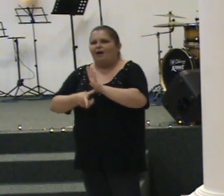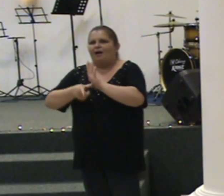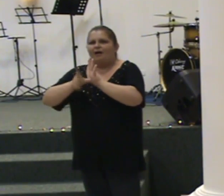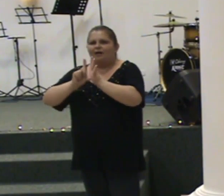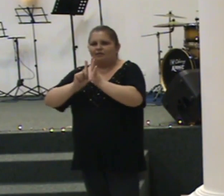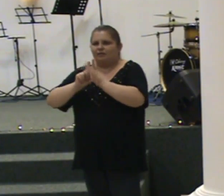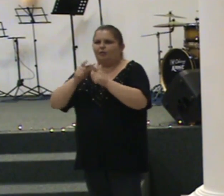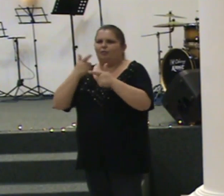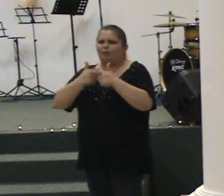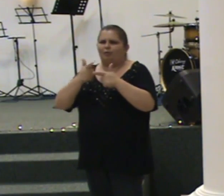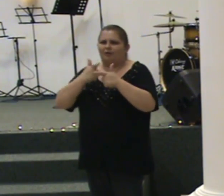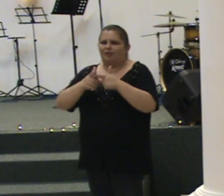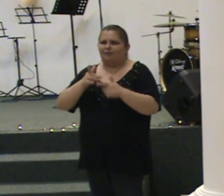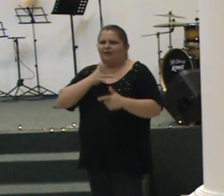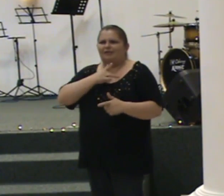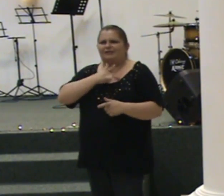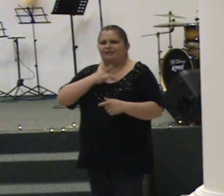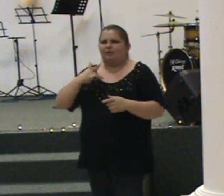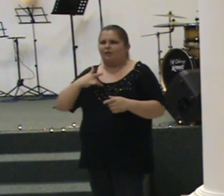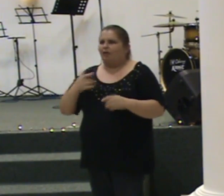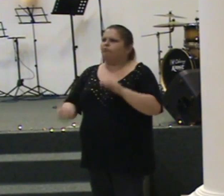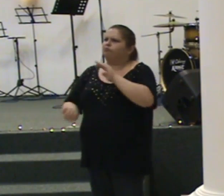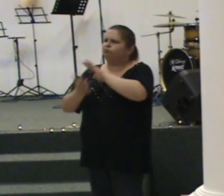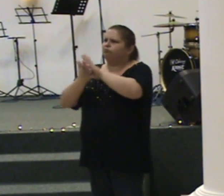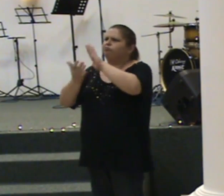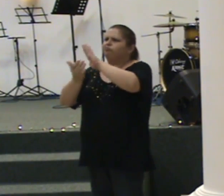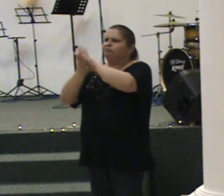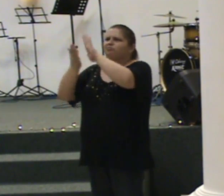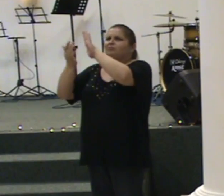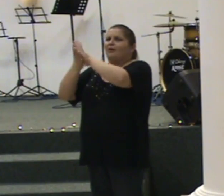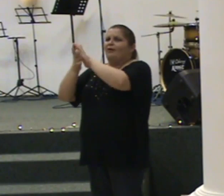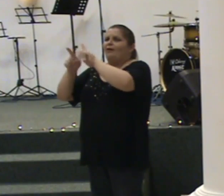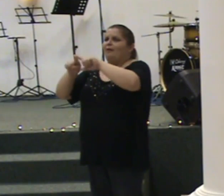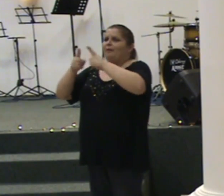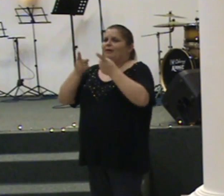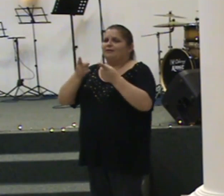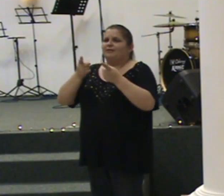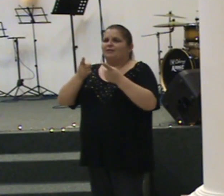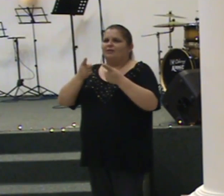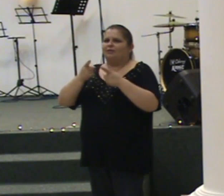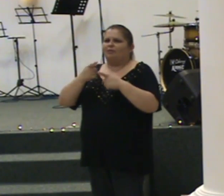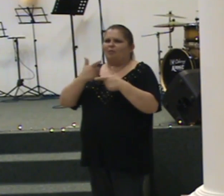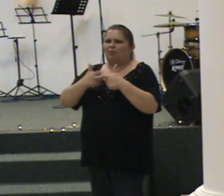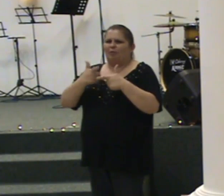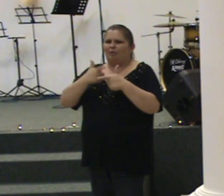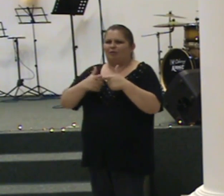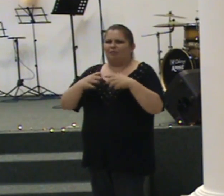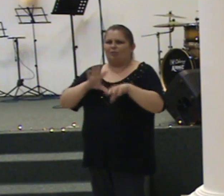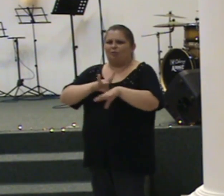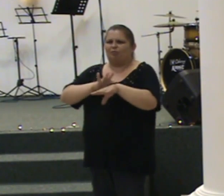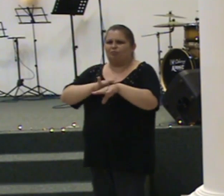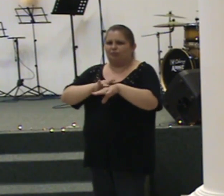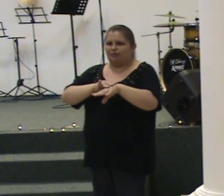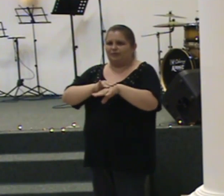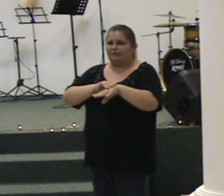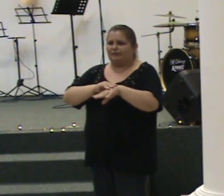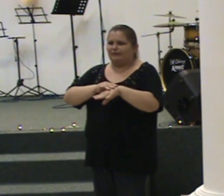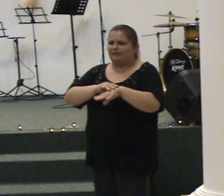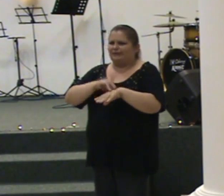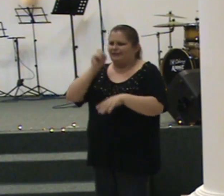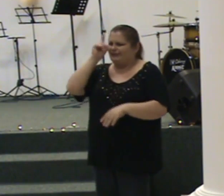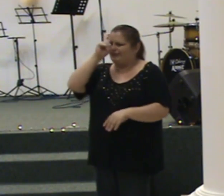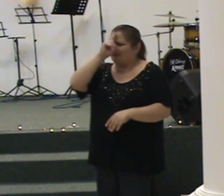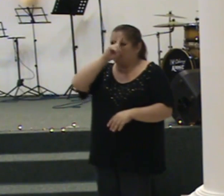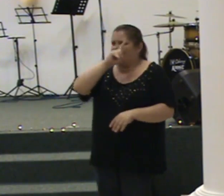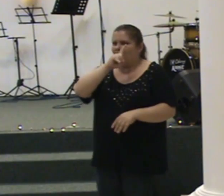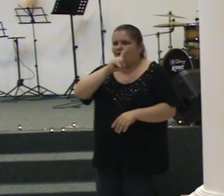aí um problema de saúde, ela é uma pessoa de louvor, mas ela ela teve uma enfermidade cruel e que foi dada